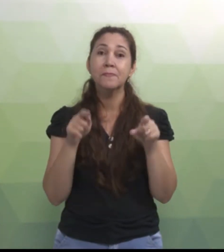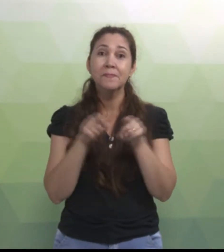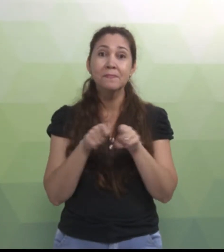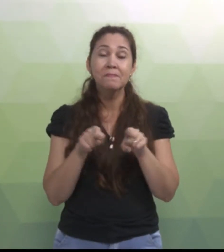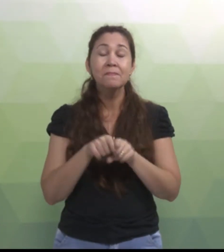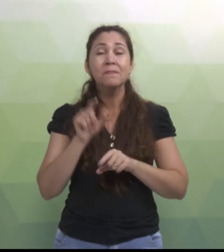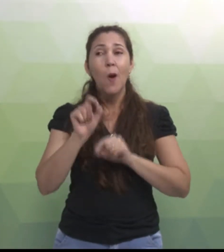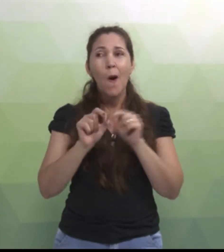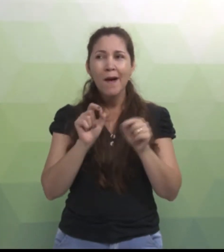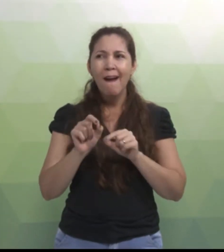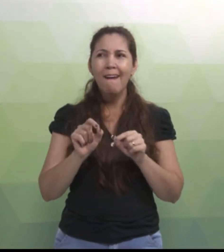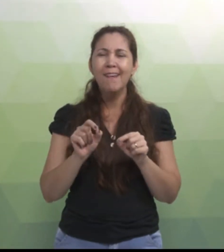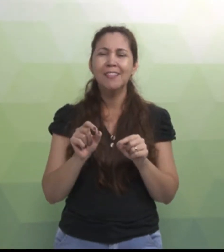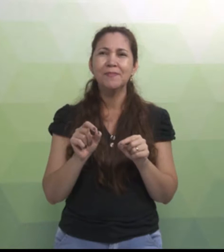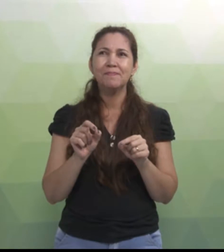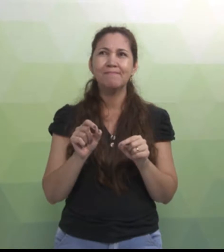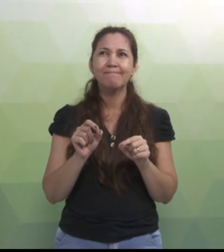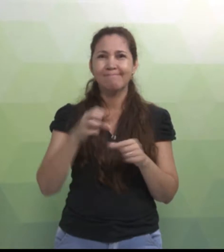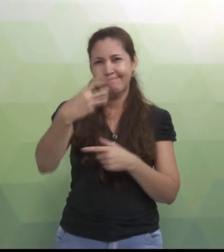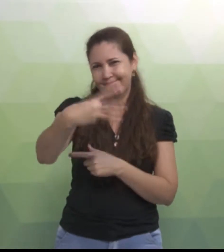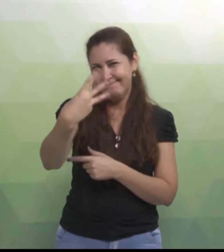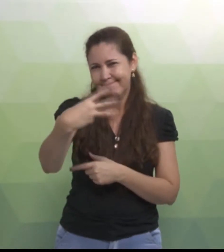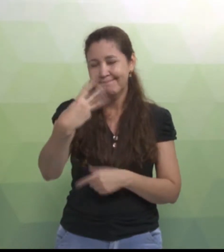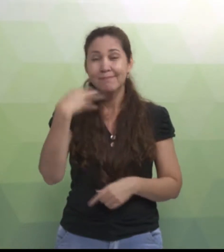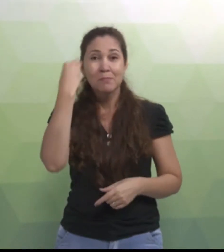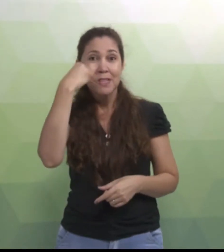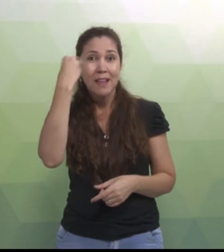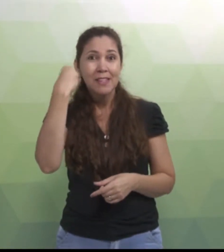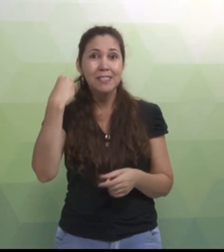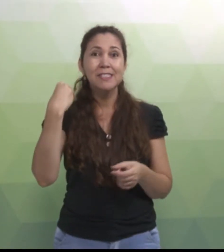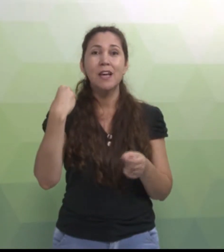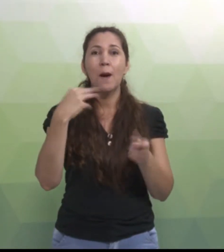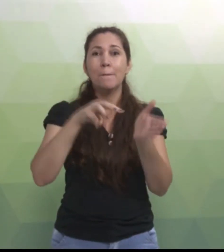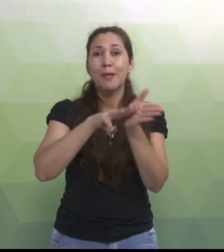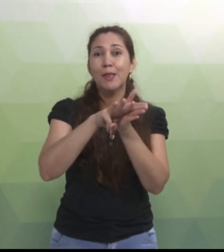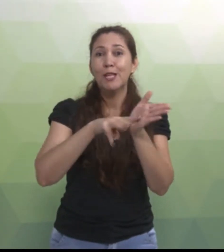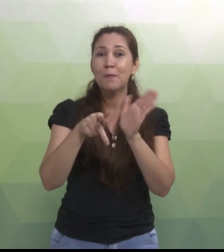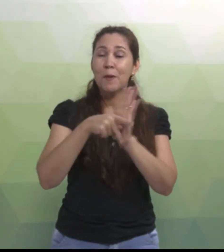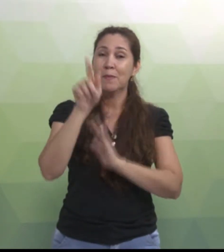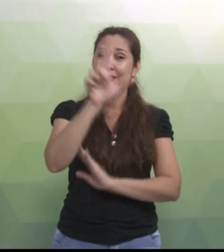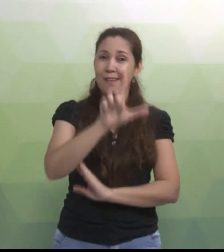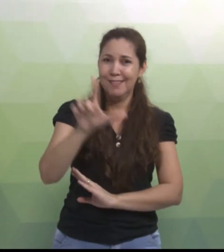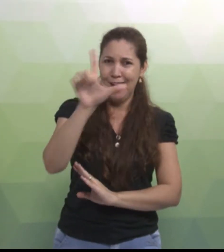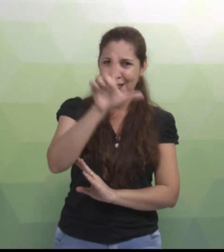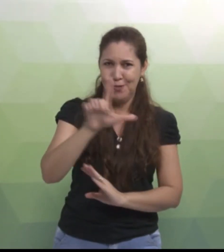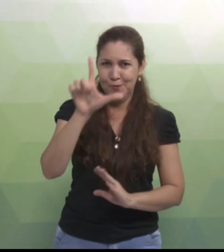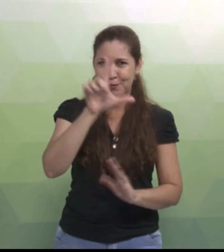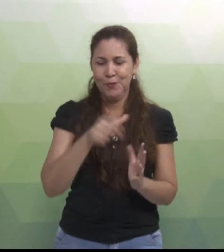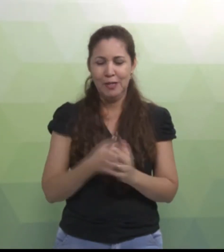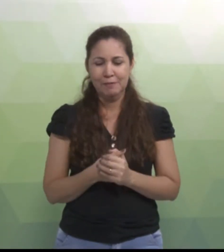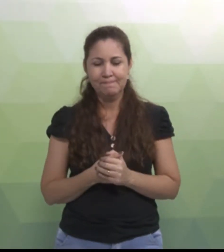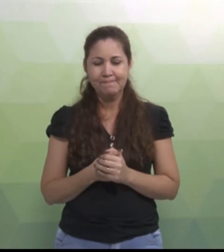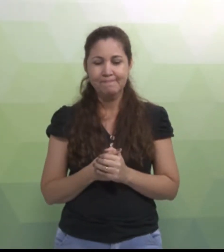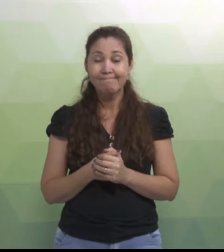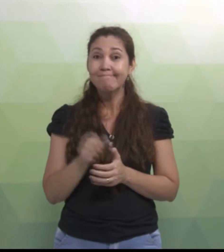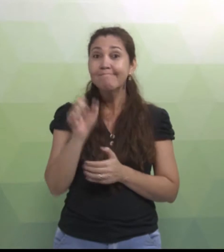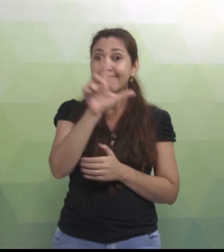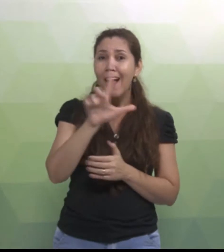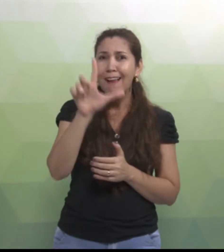Terceira experiência metodológica direcionada à literatura. A literatura visual é muito importante